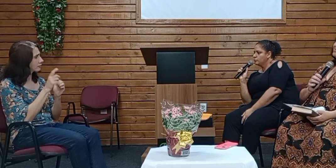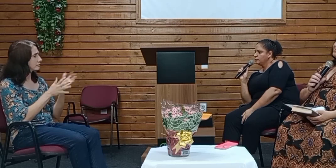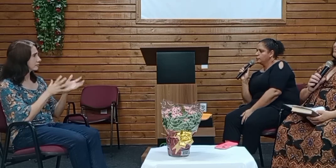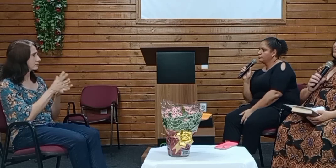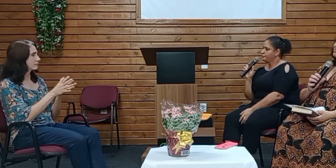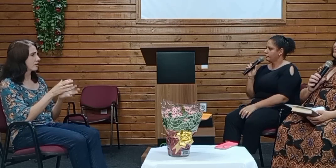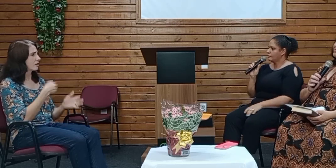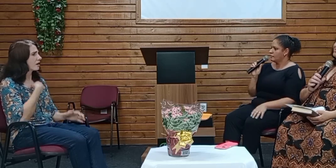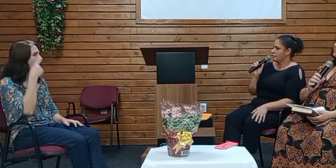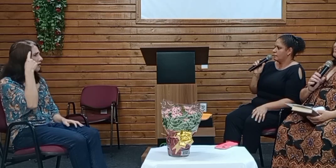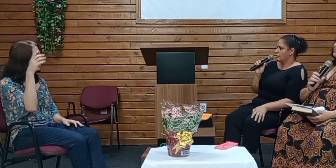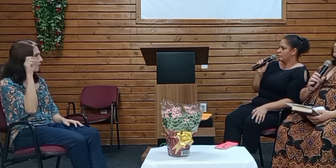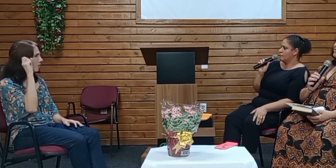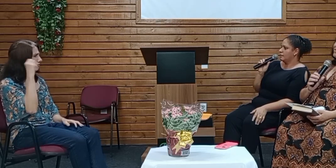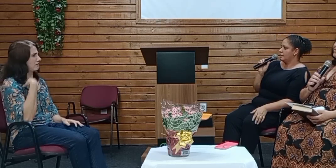Quando